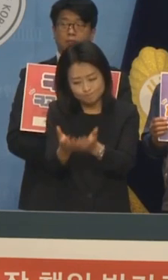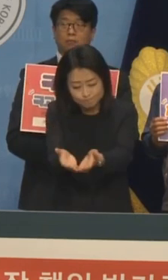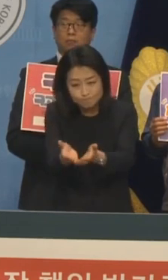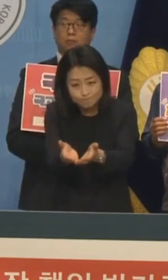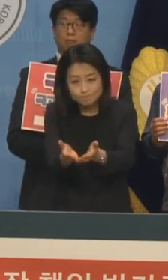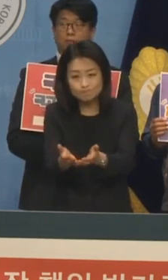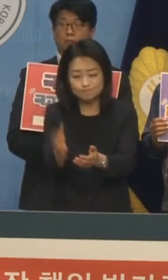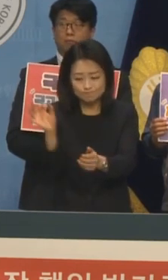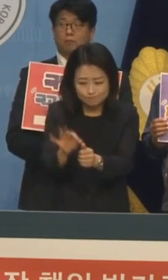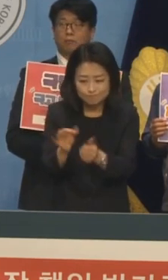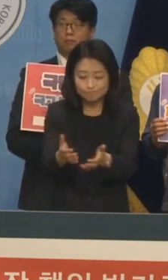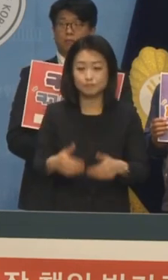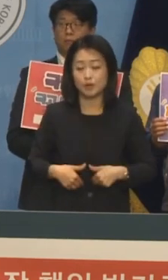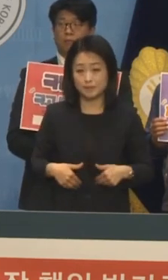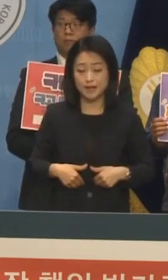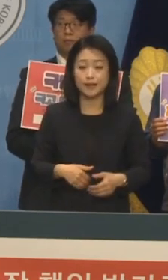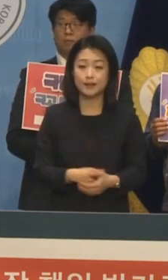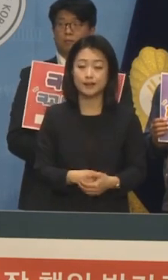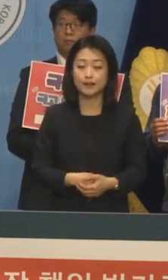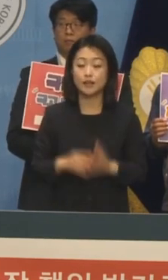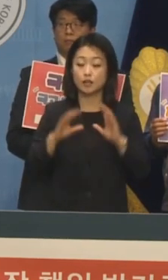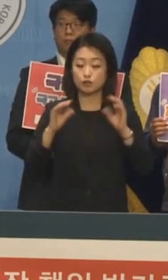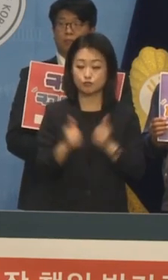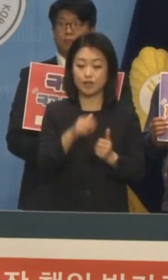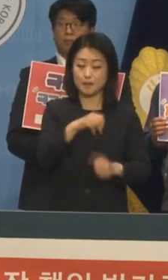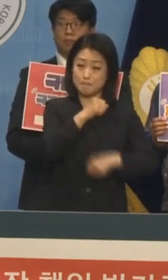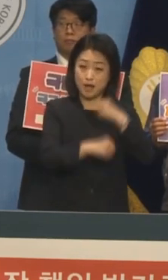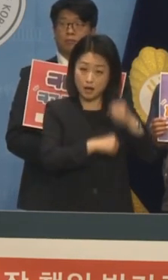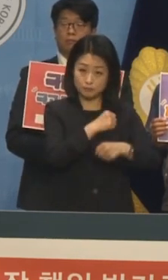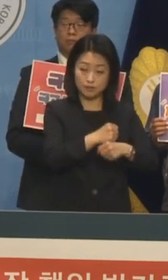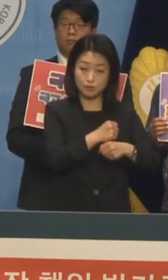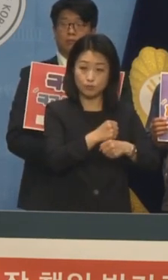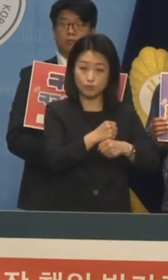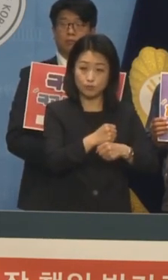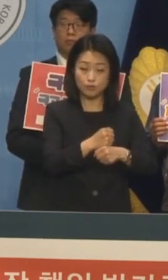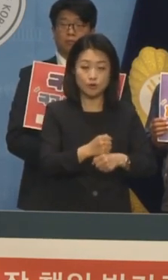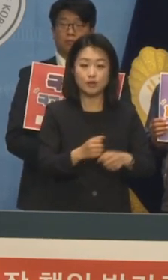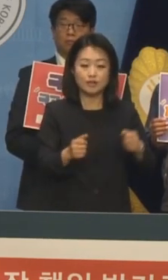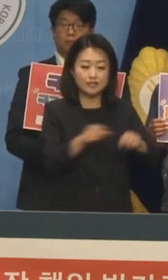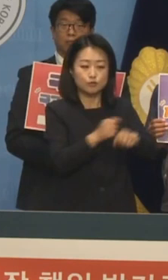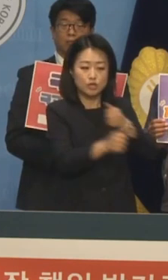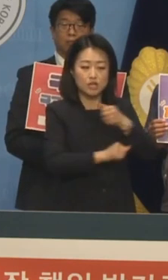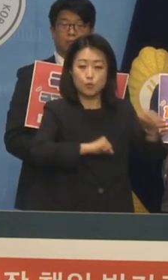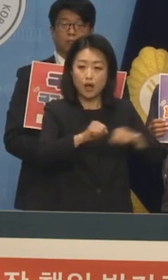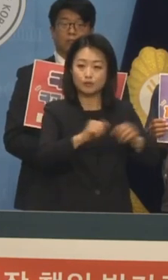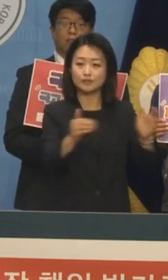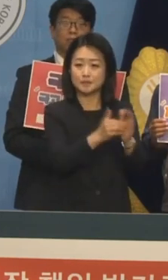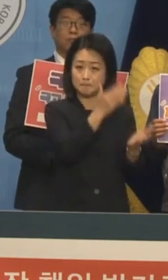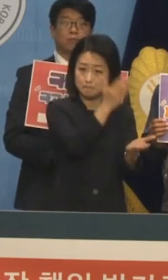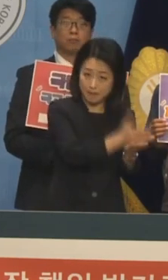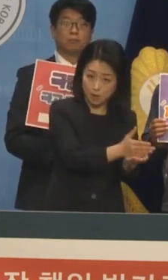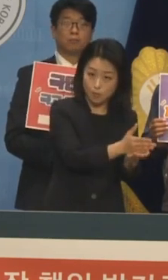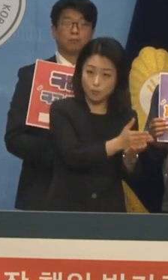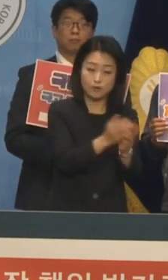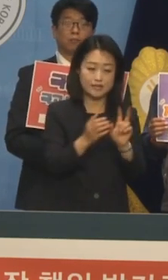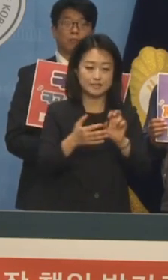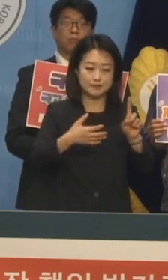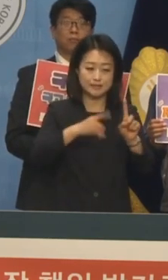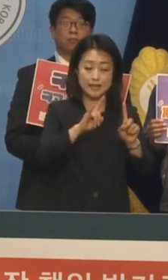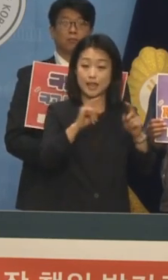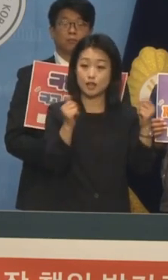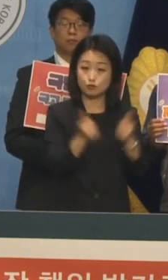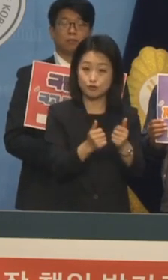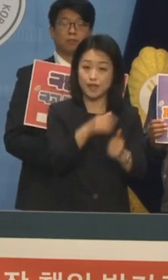요구하고 선택했습니다. 따라서 국회는 마음대로 문을 닫을 것이 아니라 21대 국회가 국민의 뜻에 따라 소득